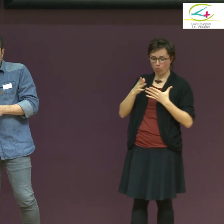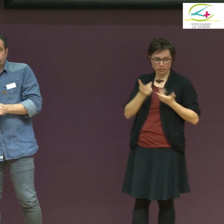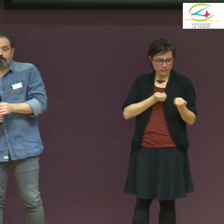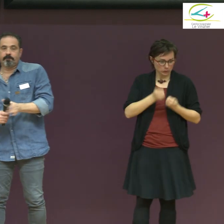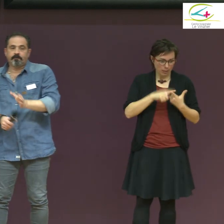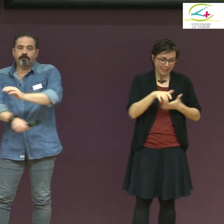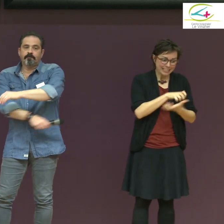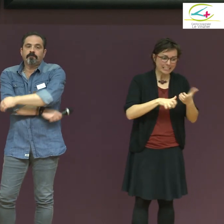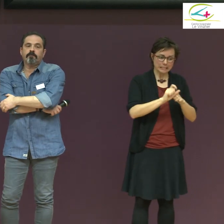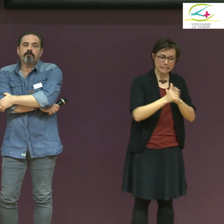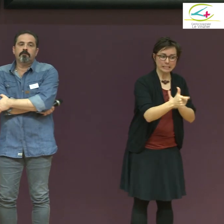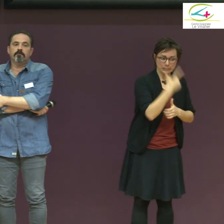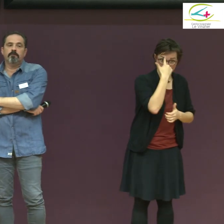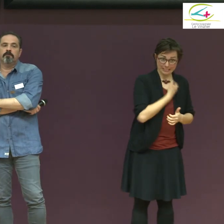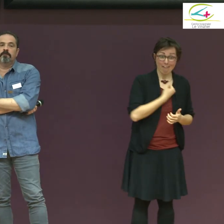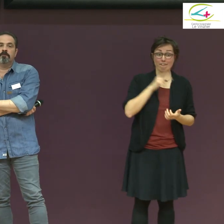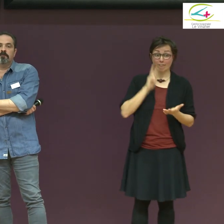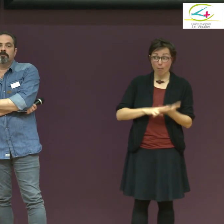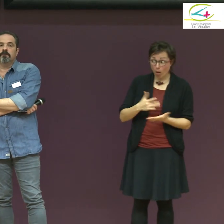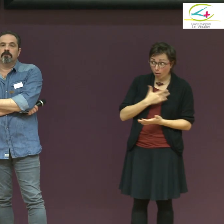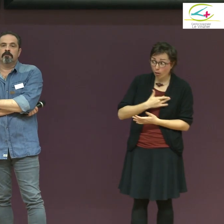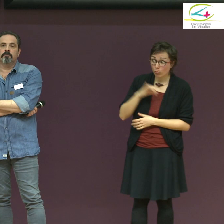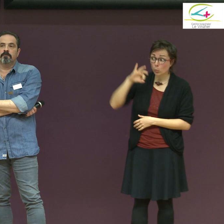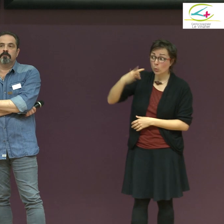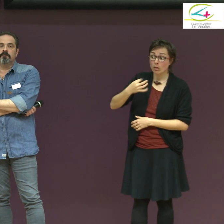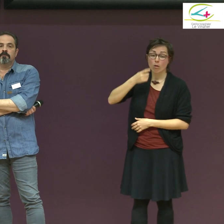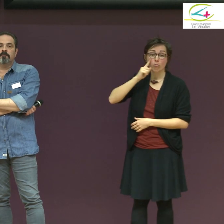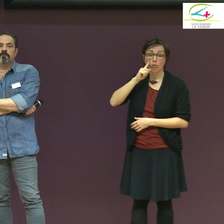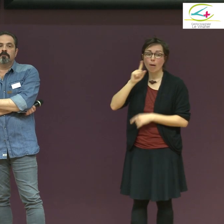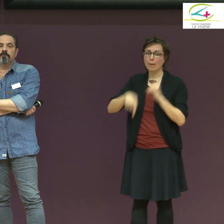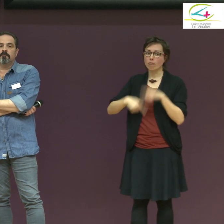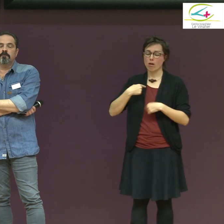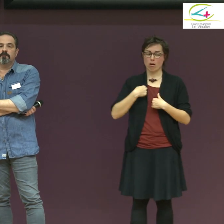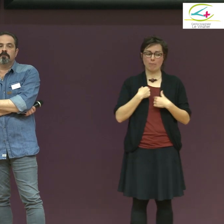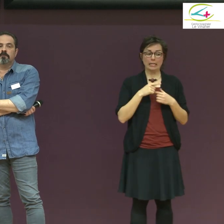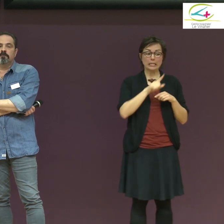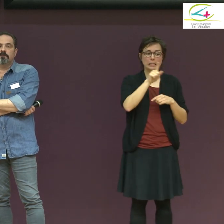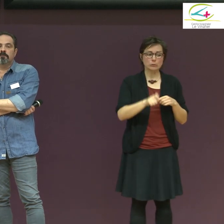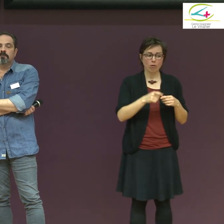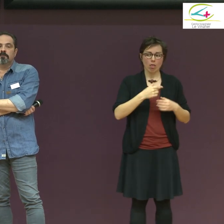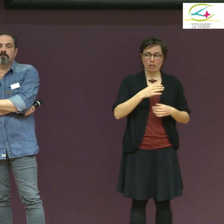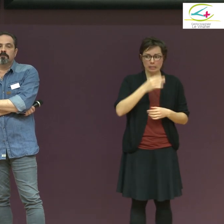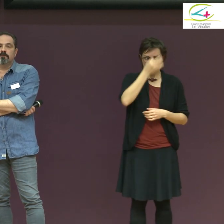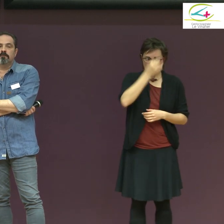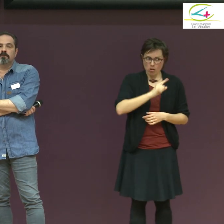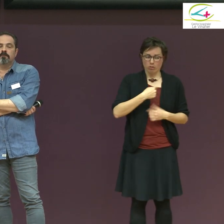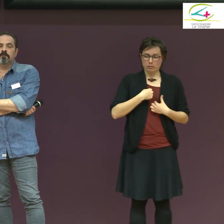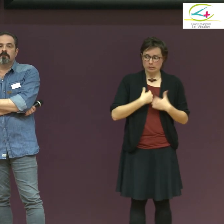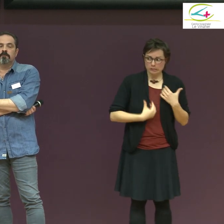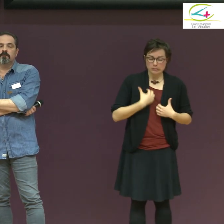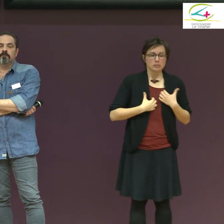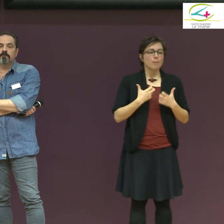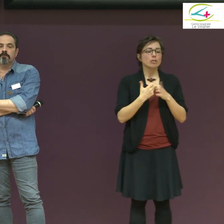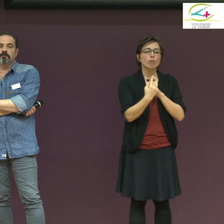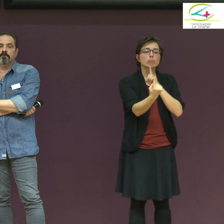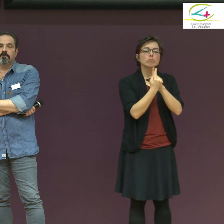psychologique. Le Pinati a ouvert cette formation à la gestion de la crise suicidaire, qui a été très très intéressante, parce qu'on se rend compte qu'à travers certaines questions qu'on n'ose pas forcément dire, c'est-à-dire qu'on peut se retrouver face à quelqu'un, par